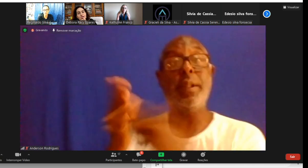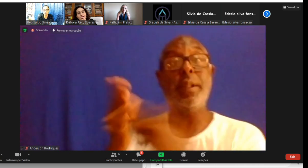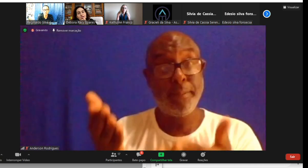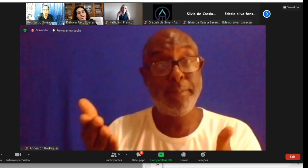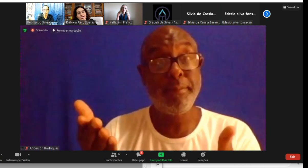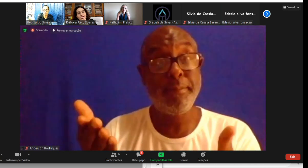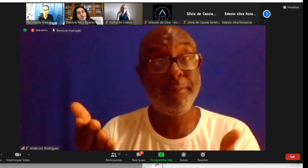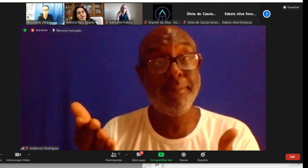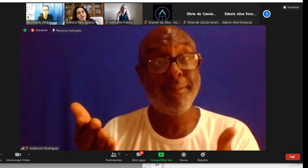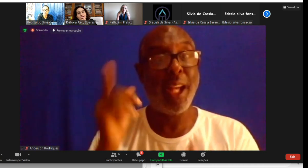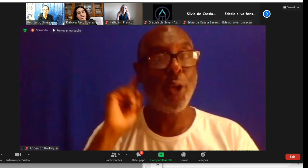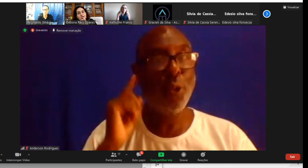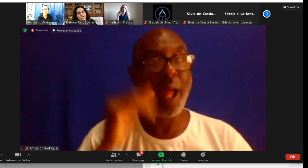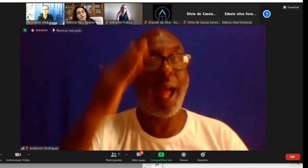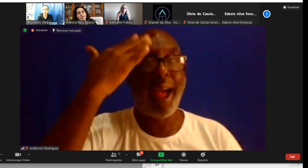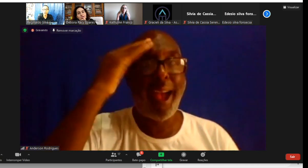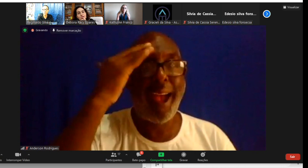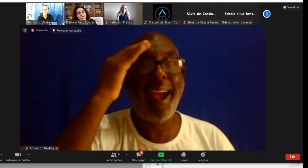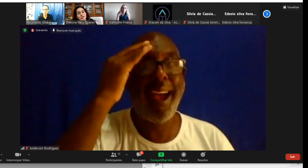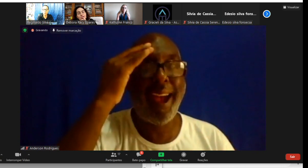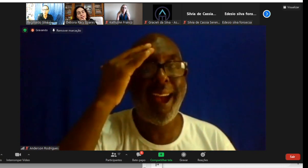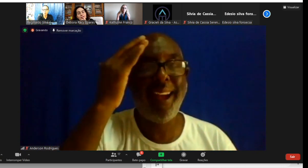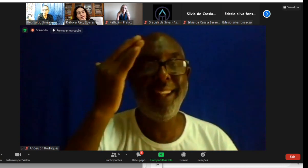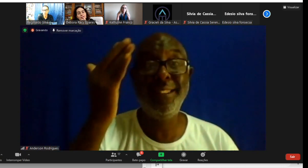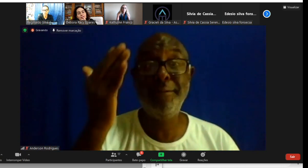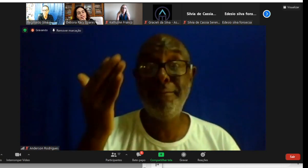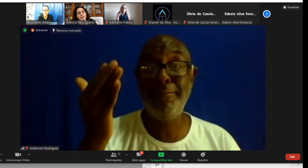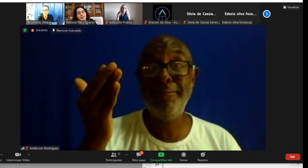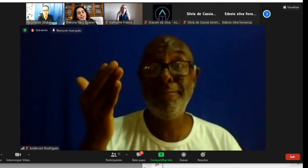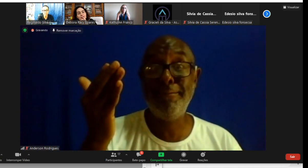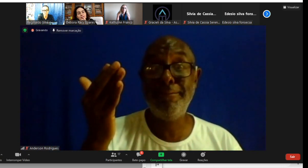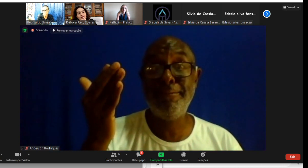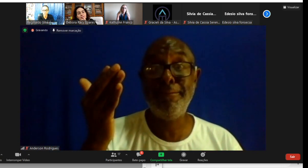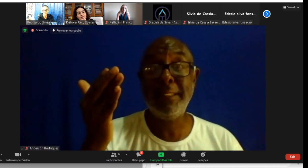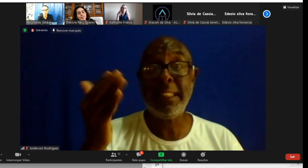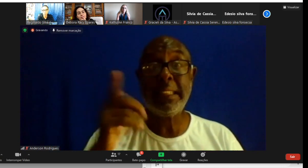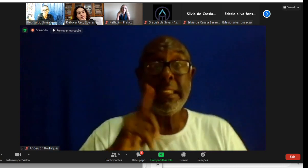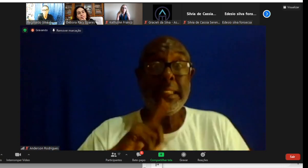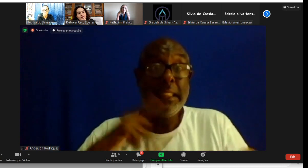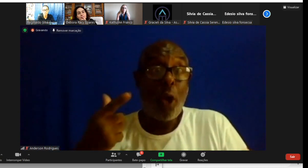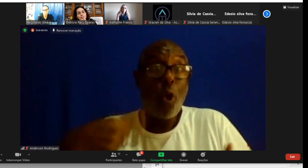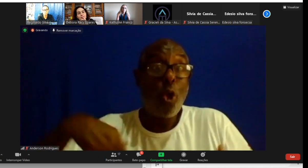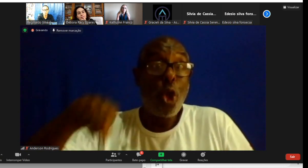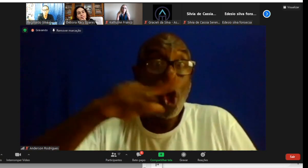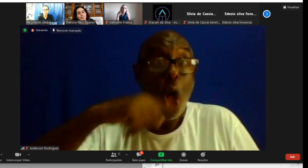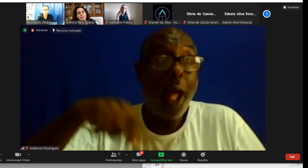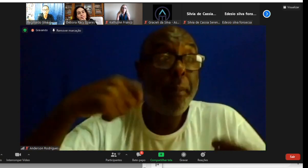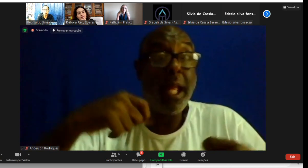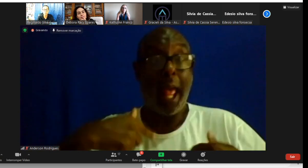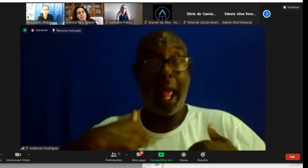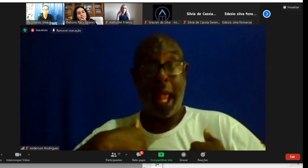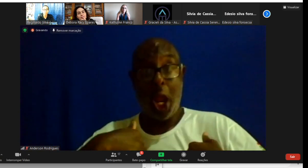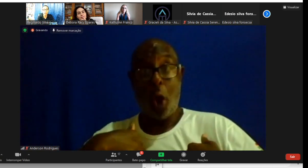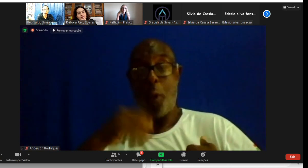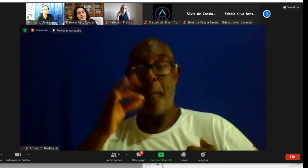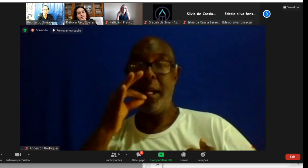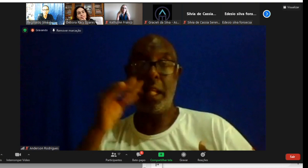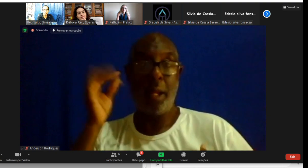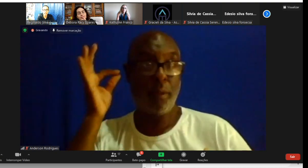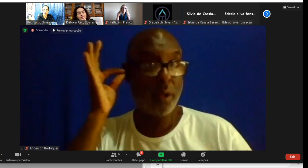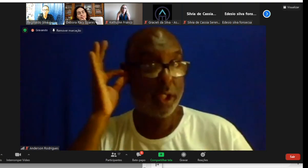vou fazer as adaptações para que o surdo compreenda a disciplina. Então,